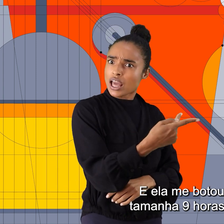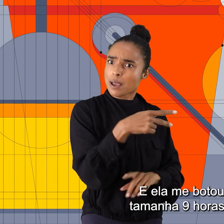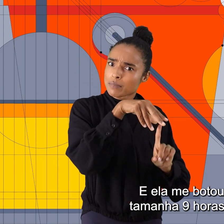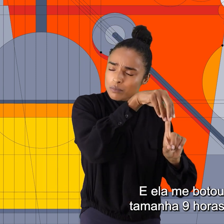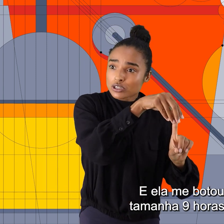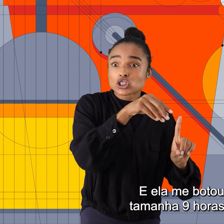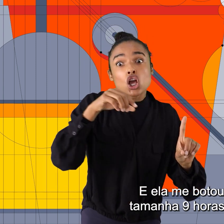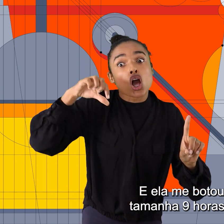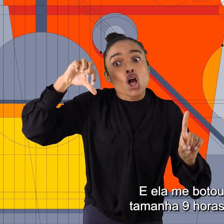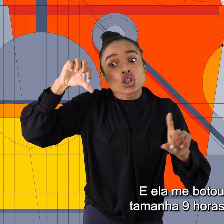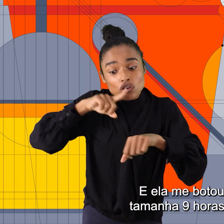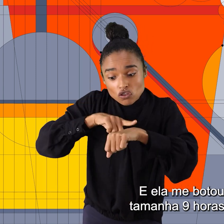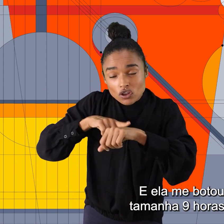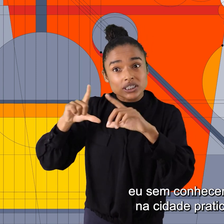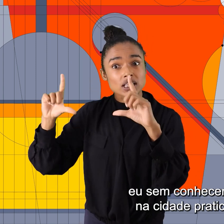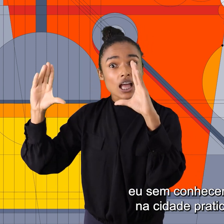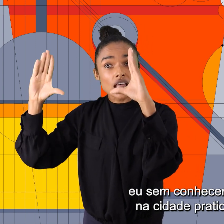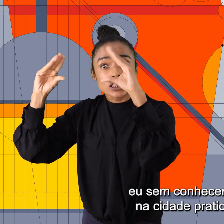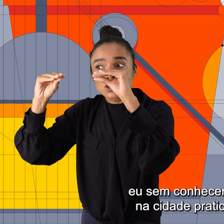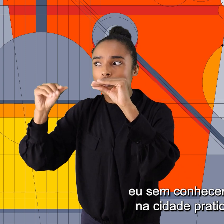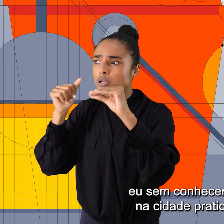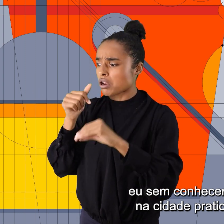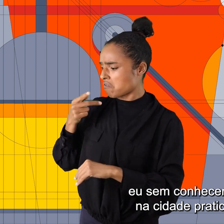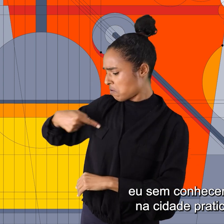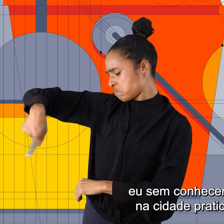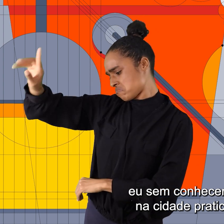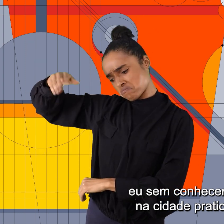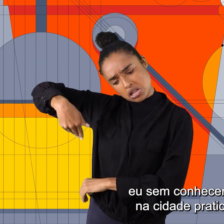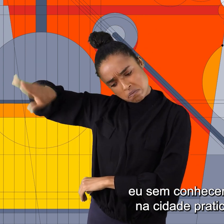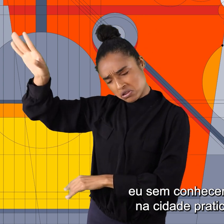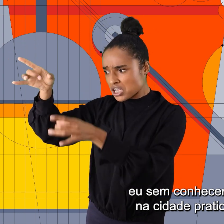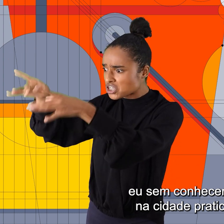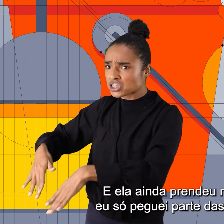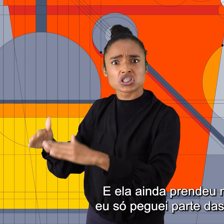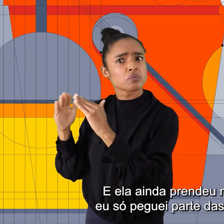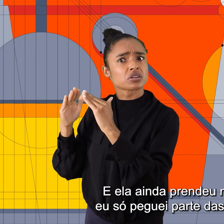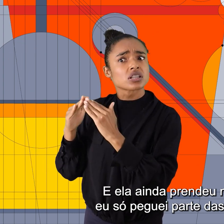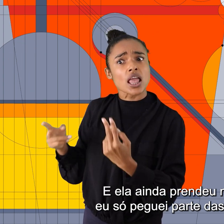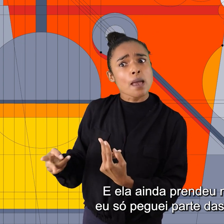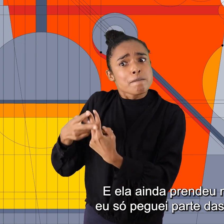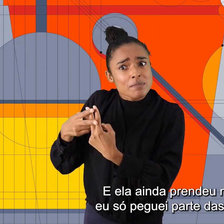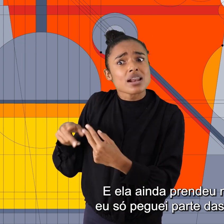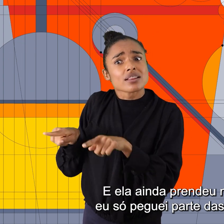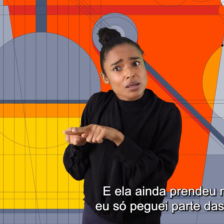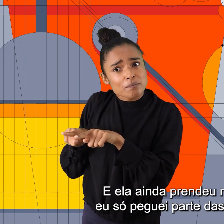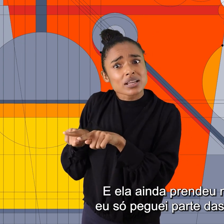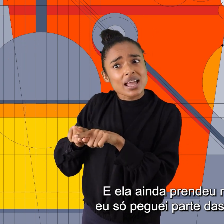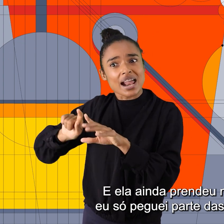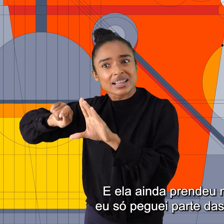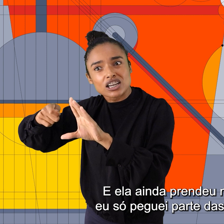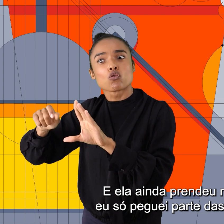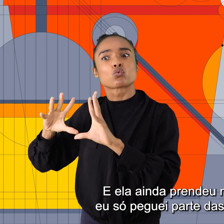na rua. Tamanha 9 horas da noite, eu sem conhecer ninguém na cidade praticamente. E ela ainda prendeu minhas coisas, eu só